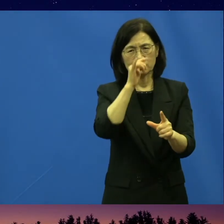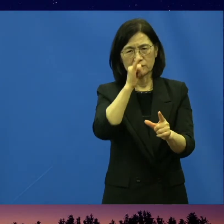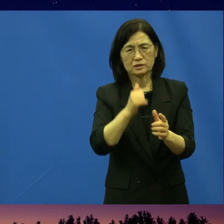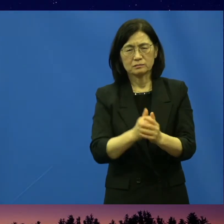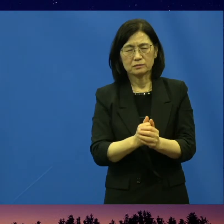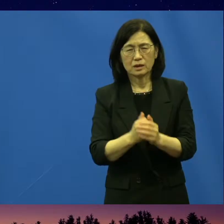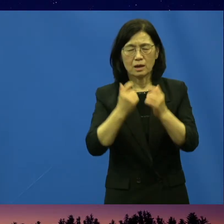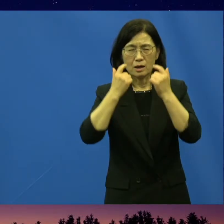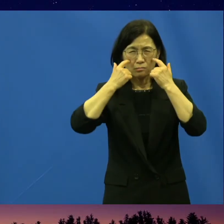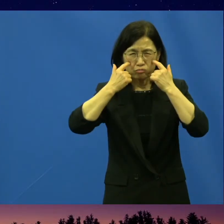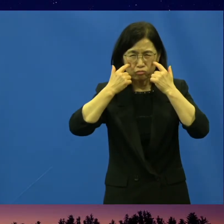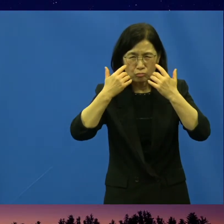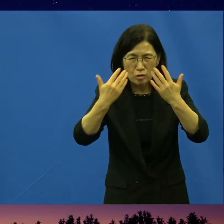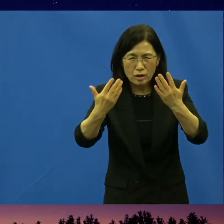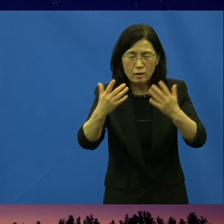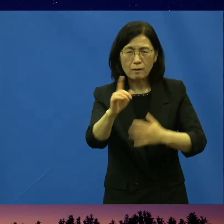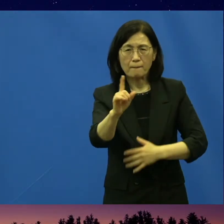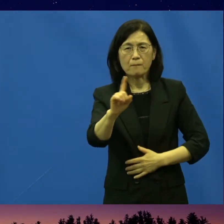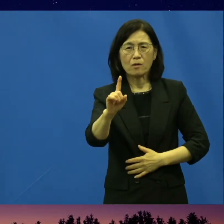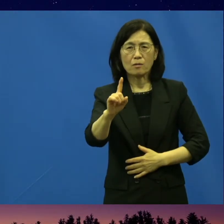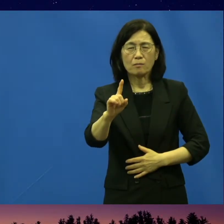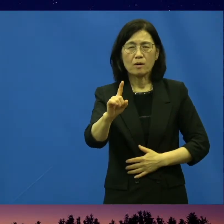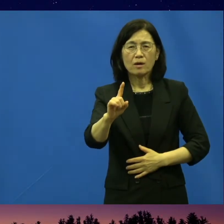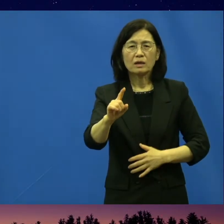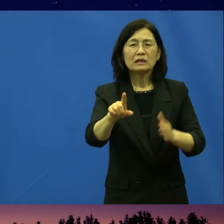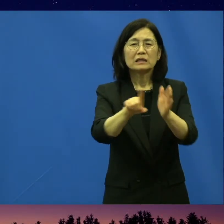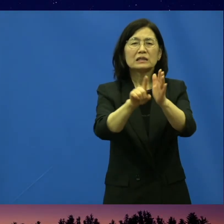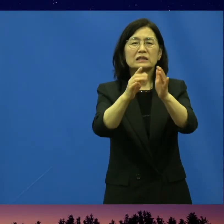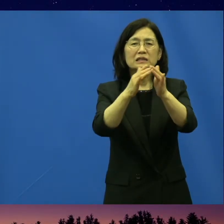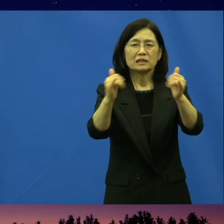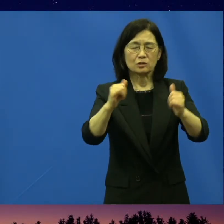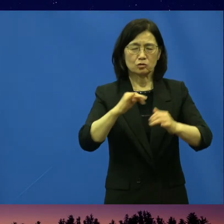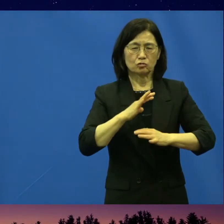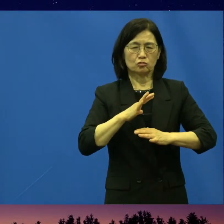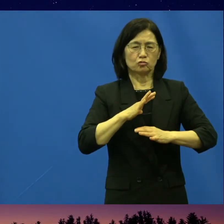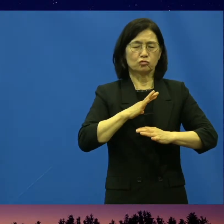분명한 것은 신자는 두려움에 끌려다니지 않아요. 끌려다니지 않아요.